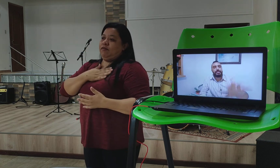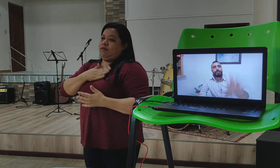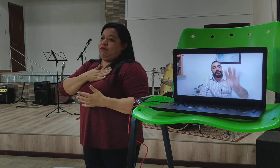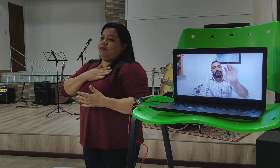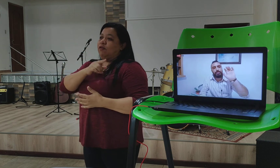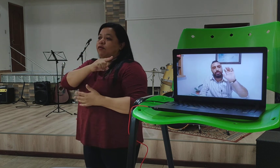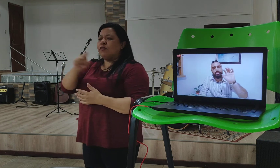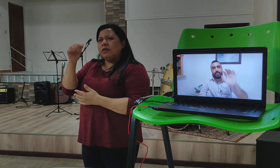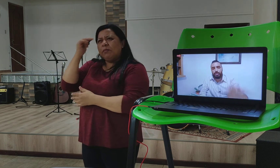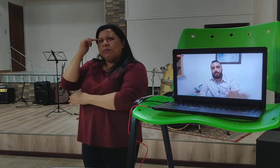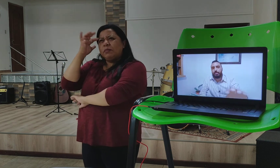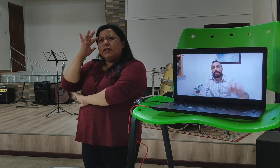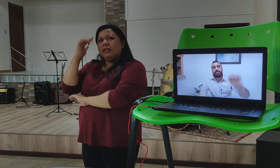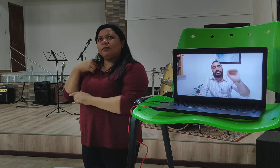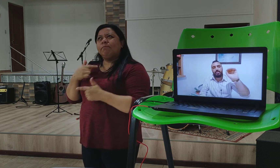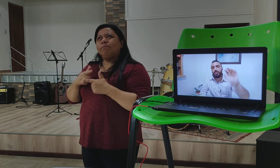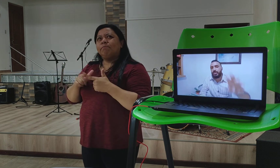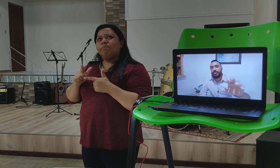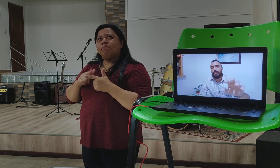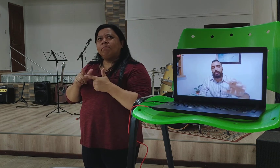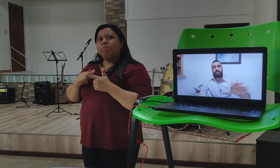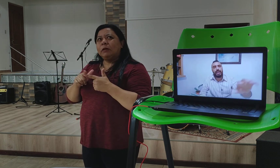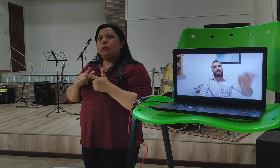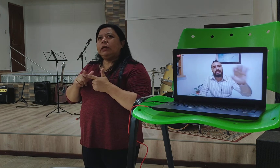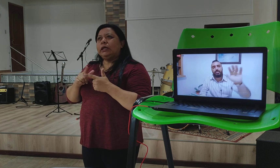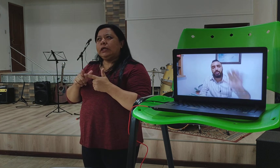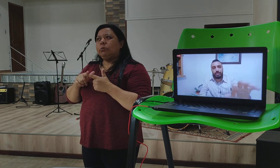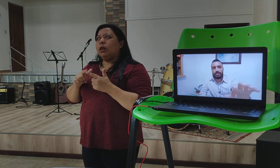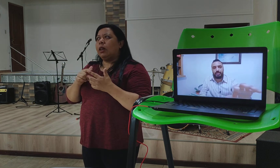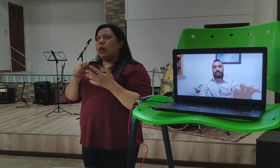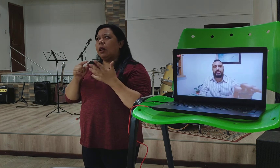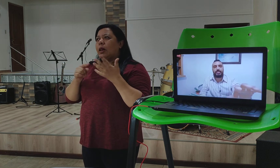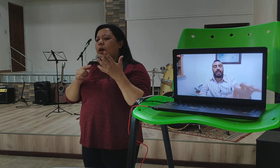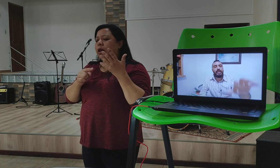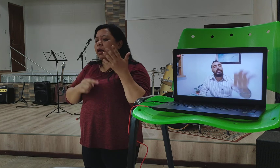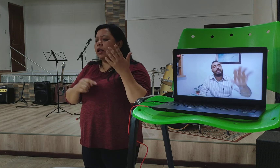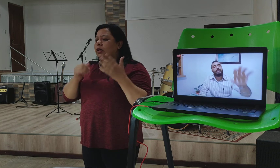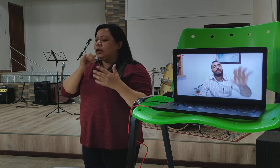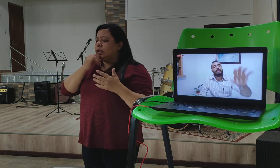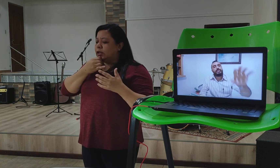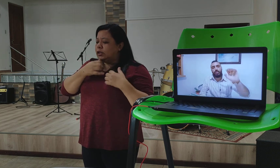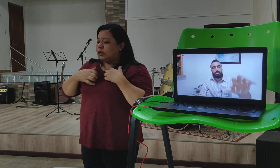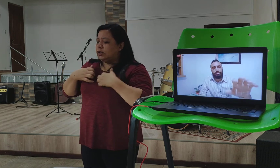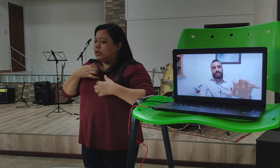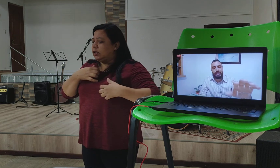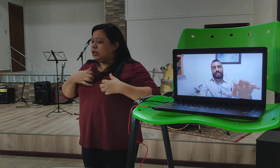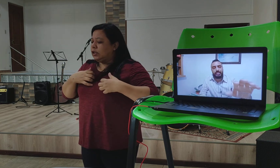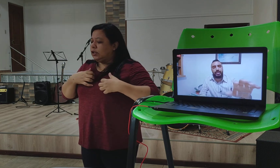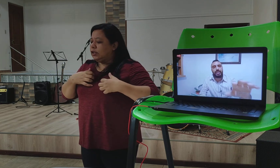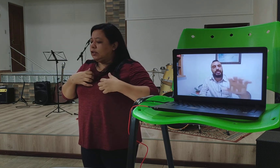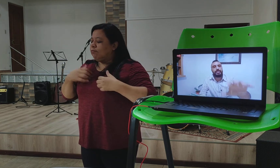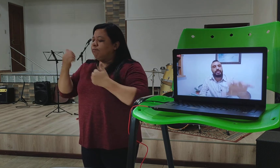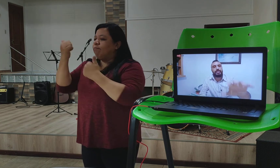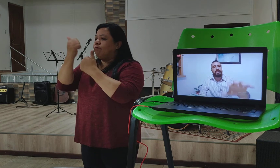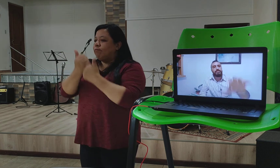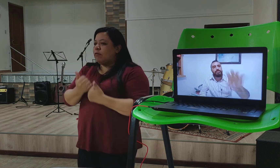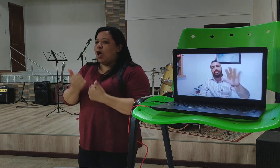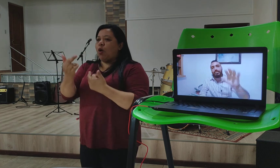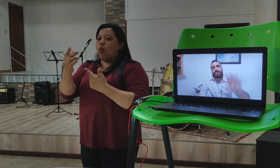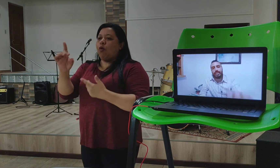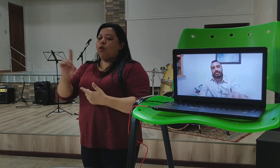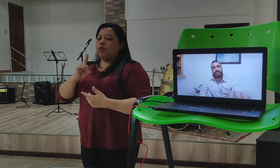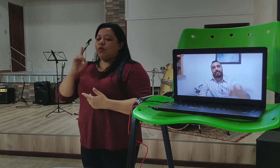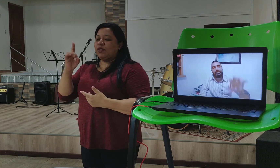palavra, esteja pensando nos seus problemas, nas suas dificuldades, nas suas tristezas, esteja se colocando no lugar de Davi, esteja dizendo: